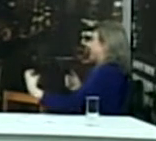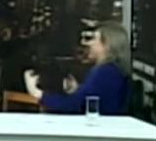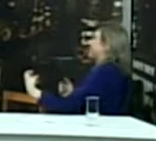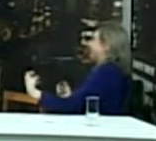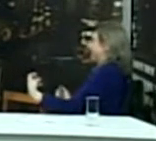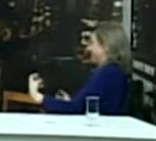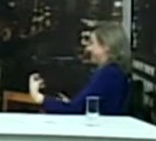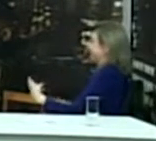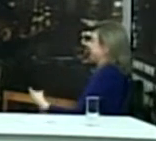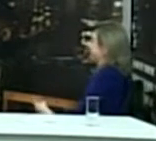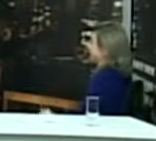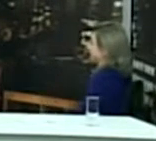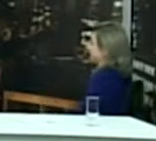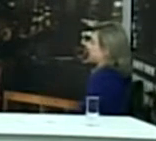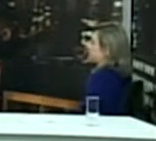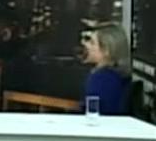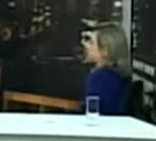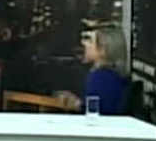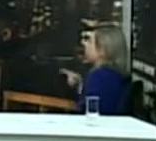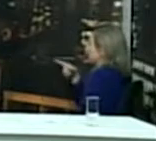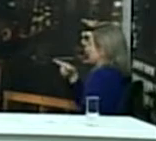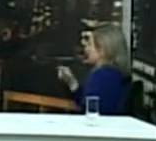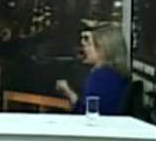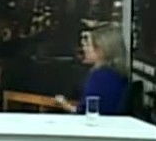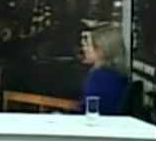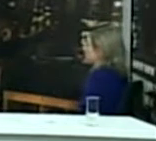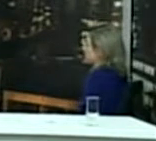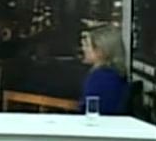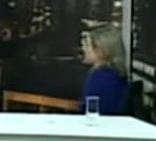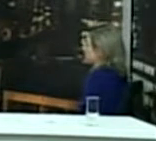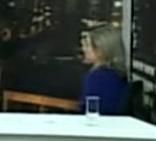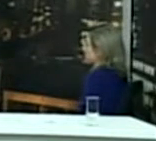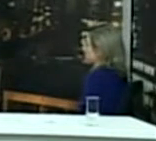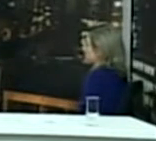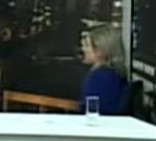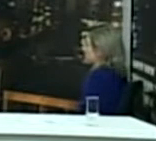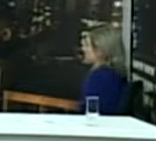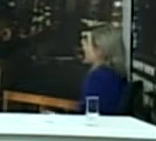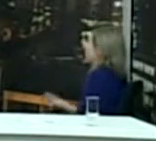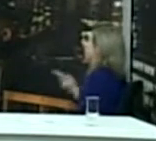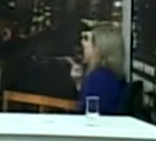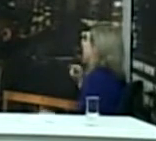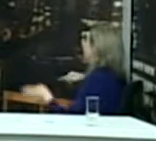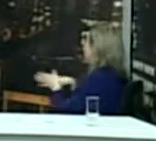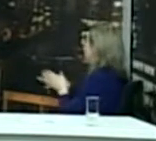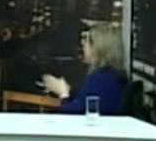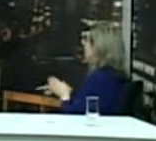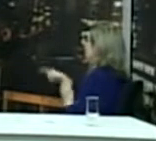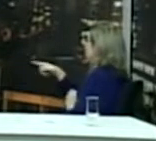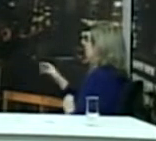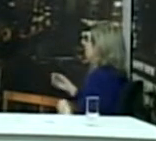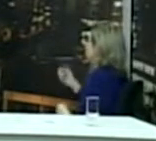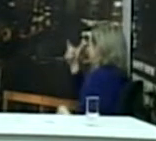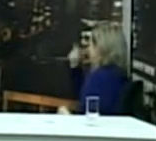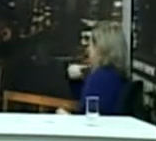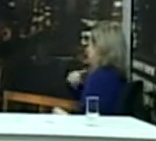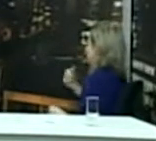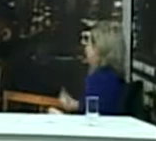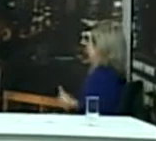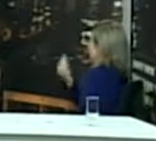coisas. Tu te sente mais integrada a partir da internet? Ele está perguntando se tu